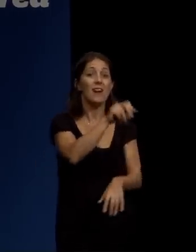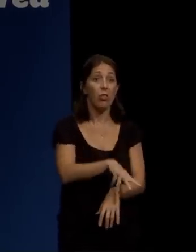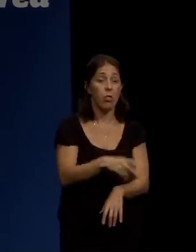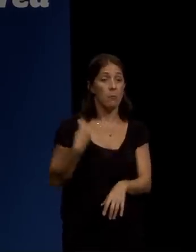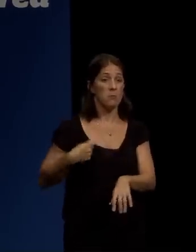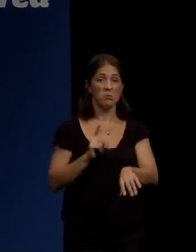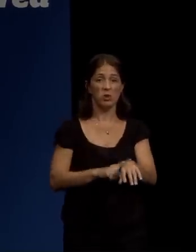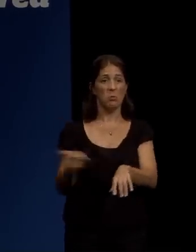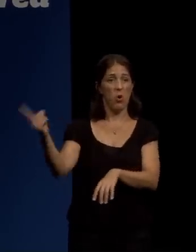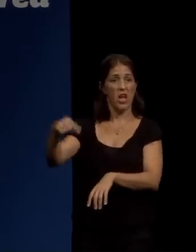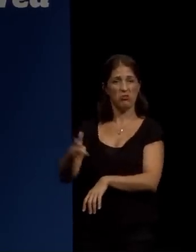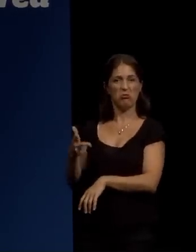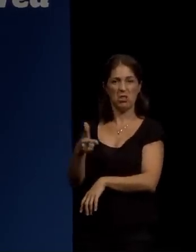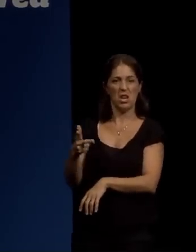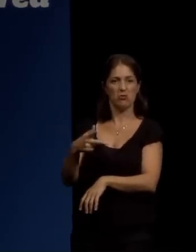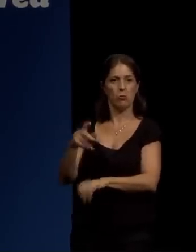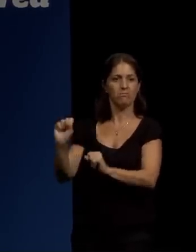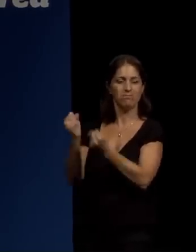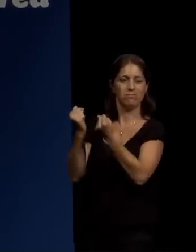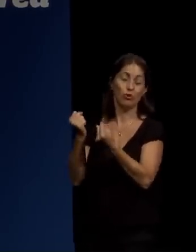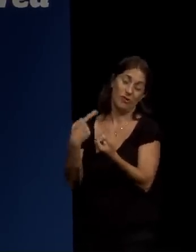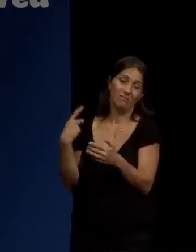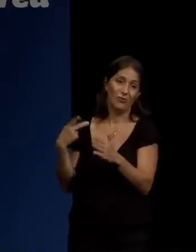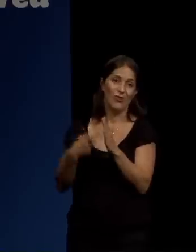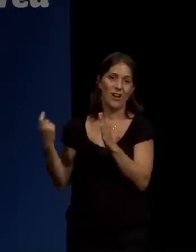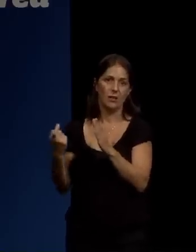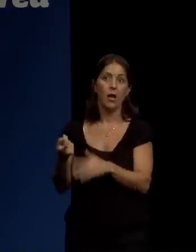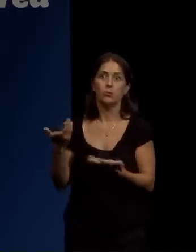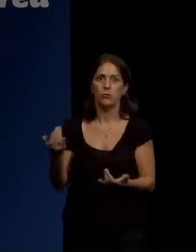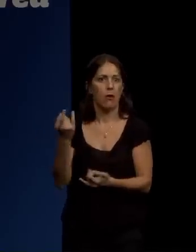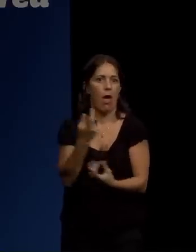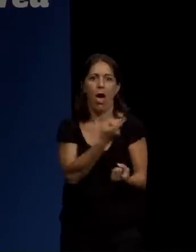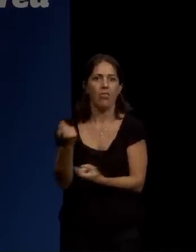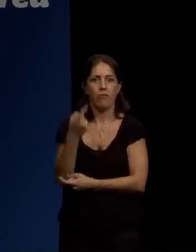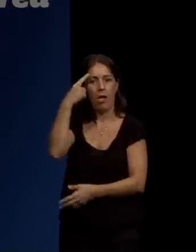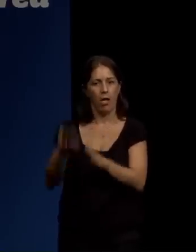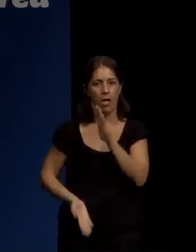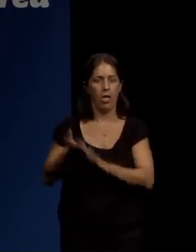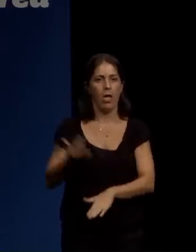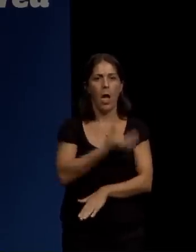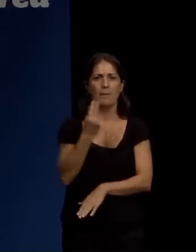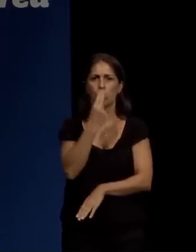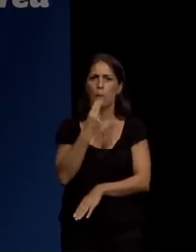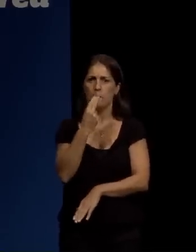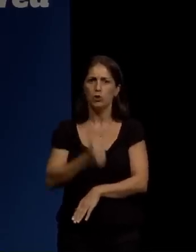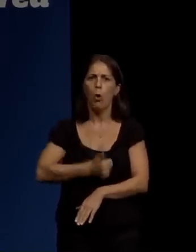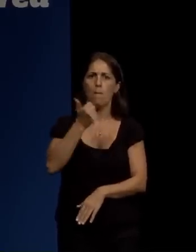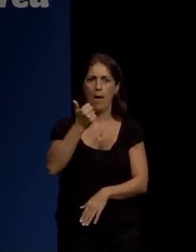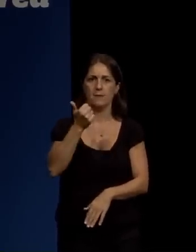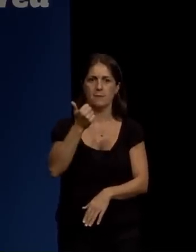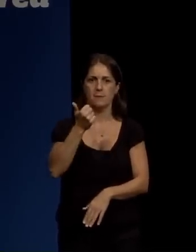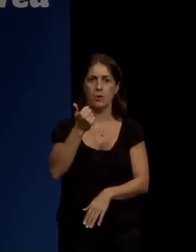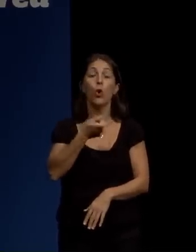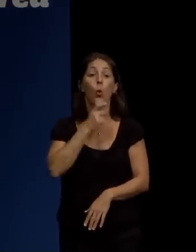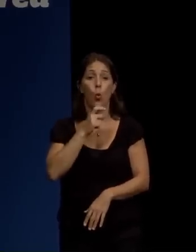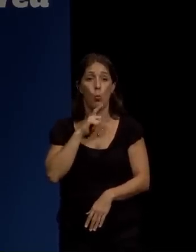nos negan o dereito. Por iso era necesario dar un paso adiante e comprometerse máis. Dar un paso adiante á